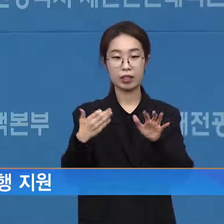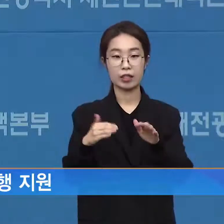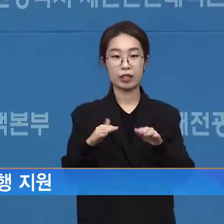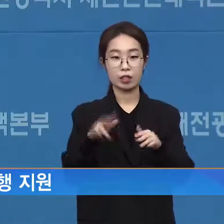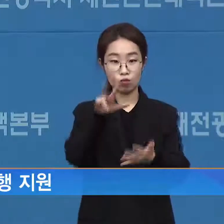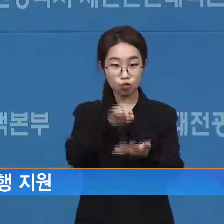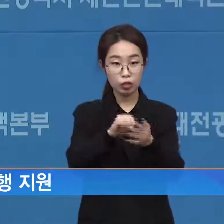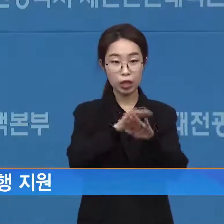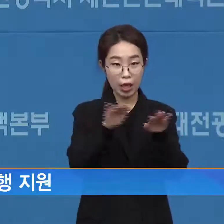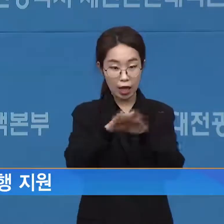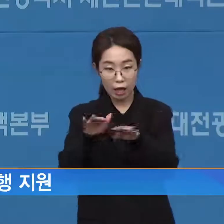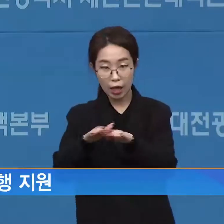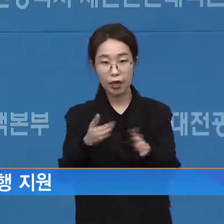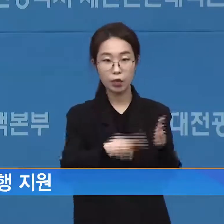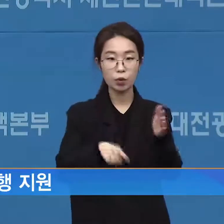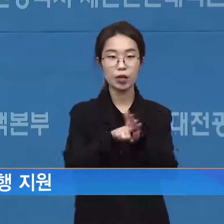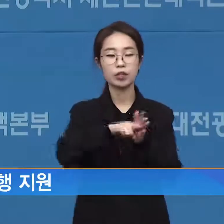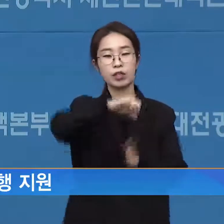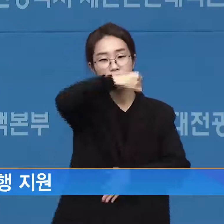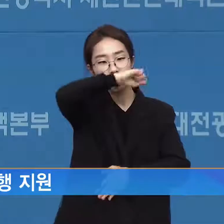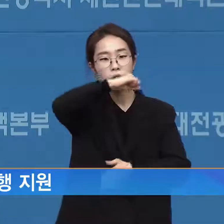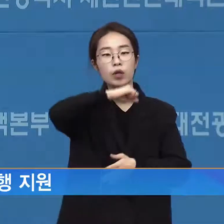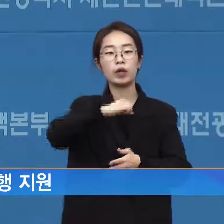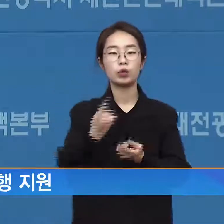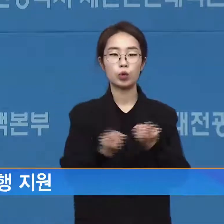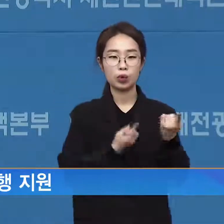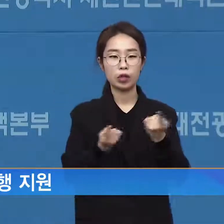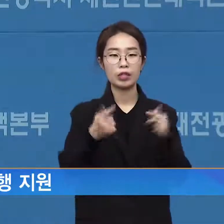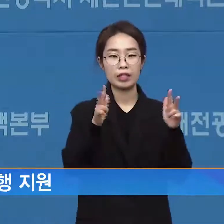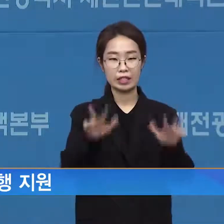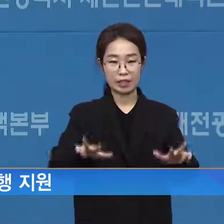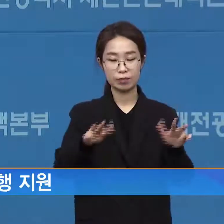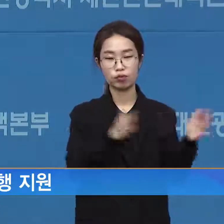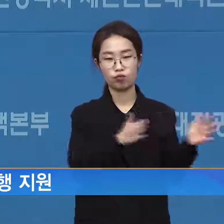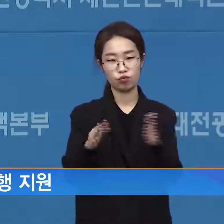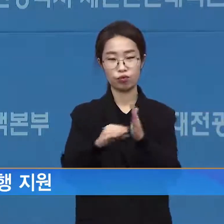2회 추경 예산 편성도 준비 중에 있습니다.